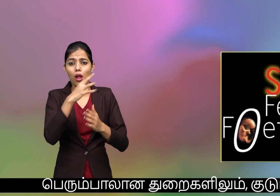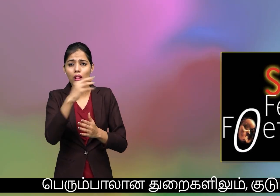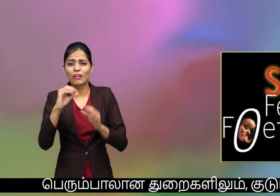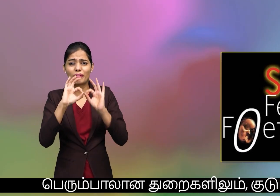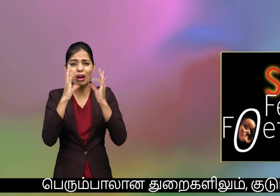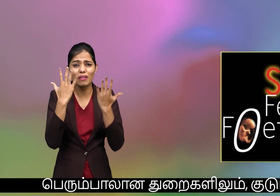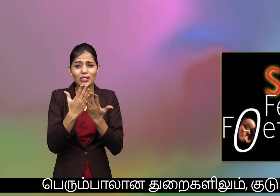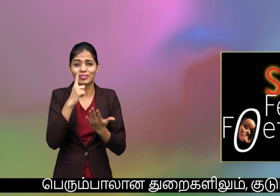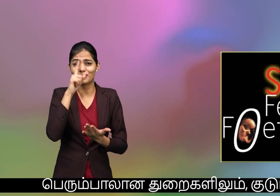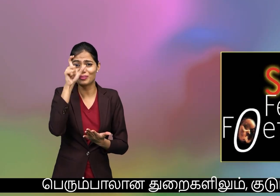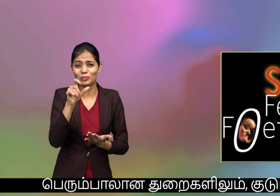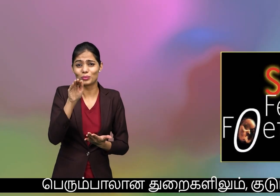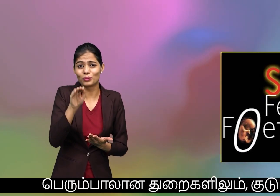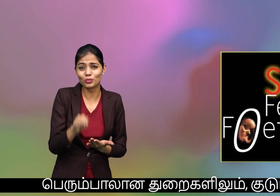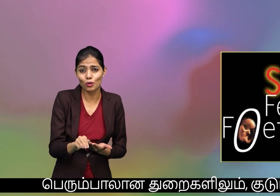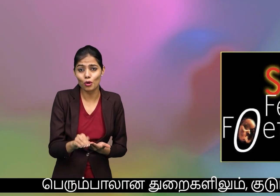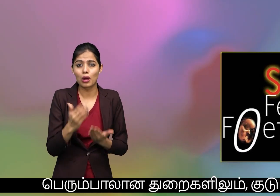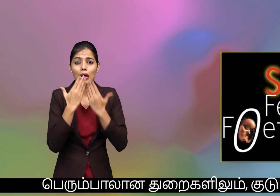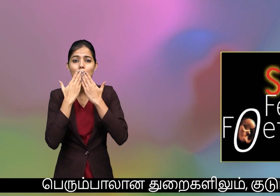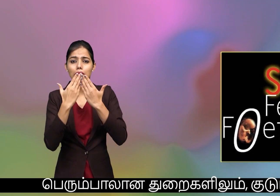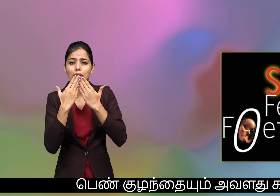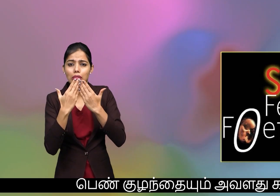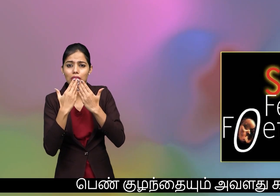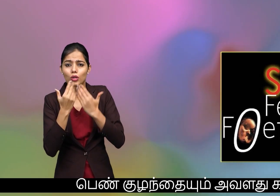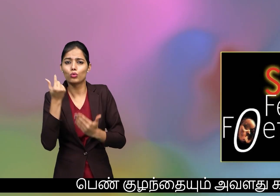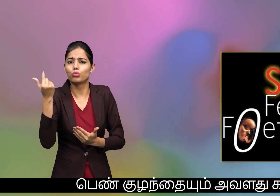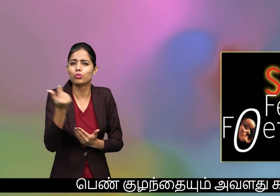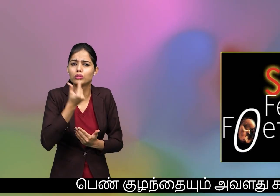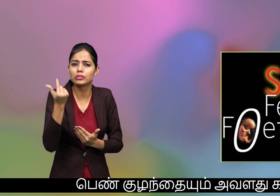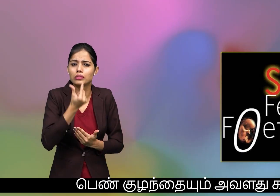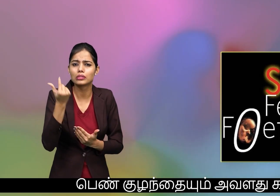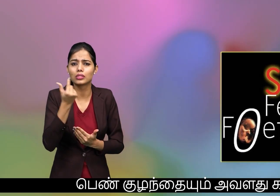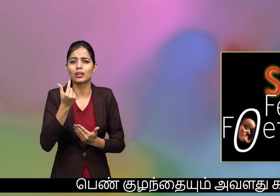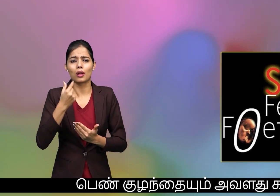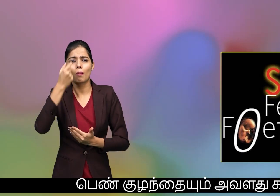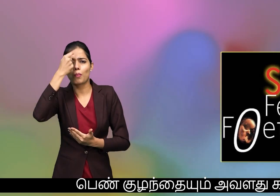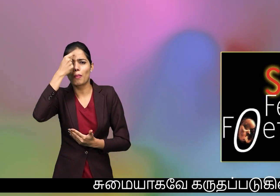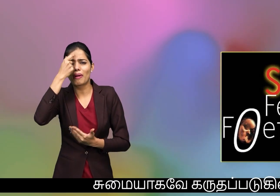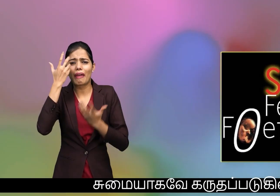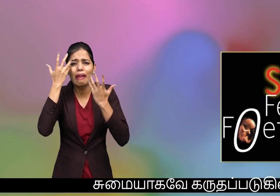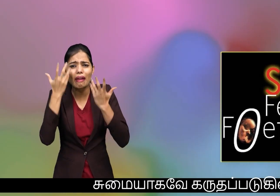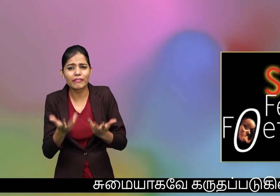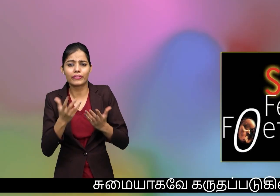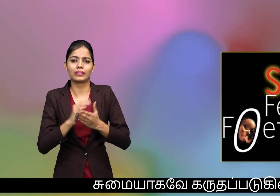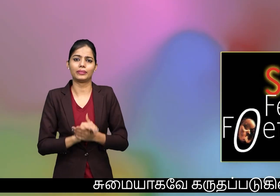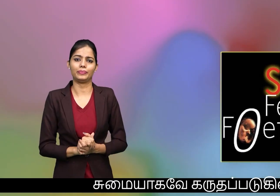பெரும்பாலான துறைகளிலும் குடும்பங்களிலும் பெண் குழந்தையும் அவளது கல்வியும் சுமையாகவே